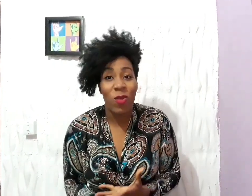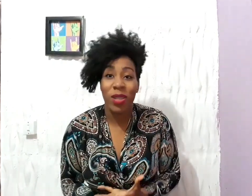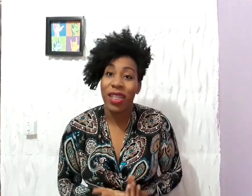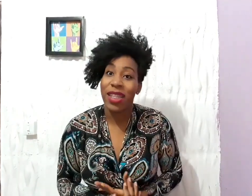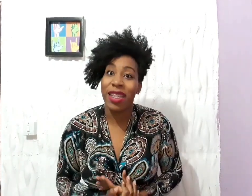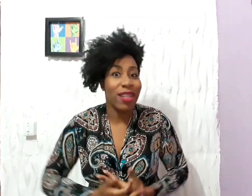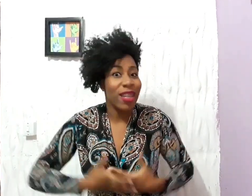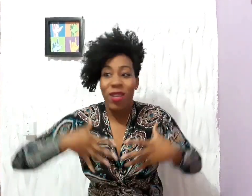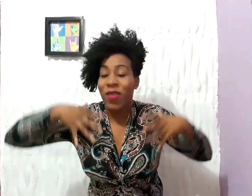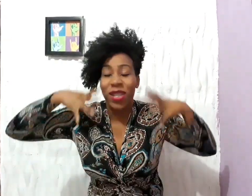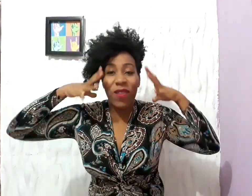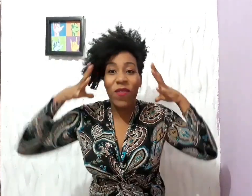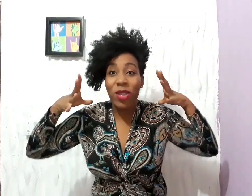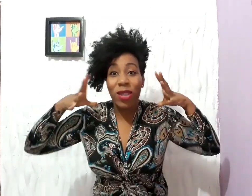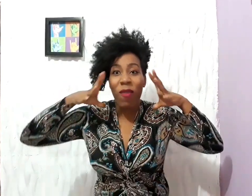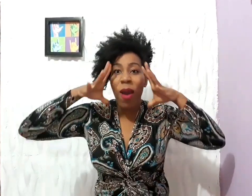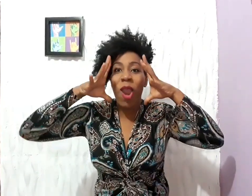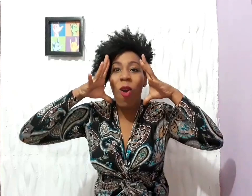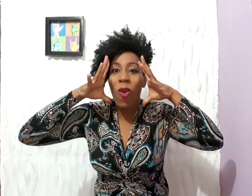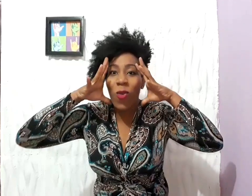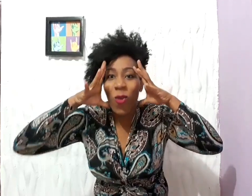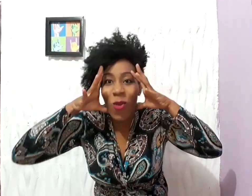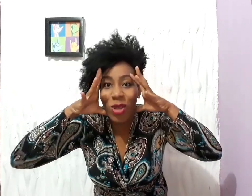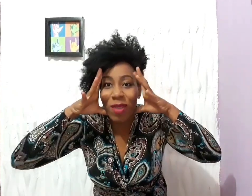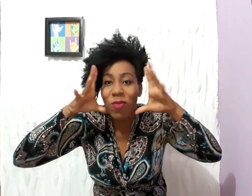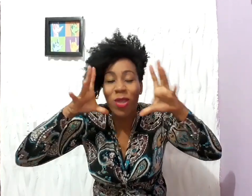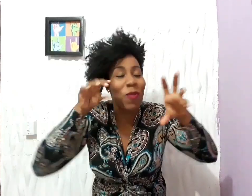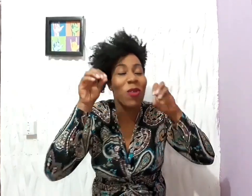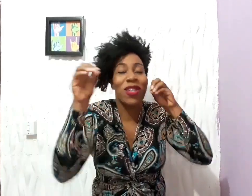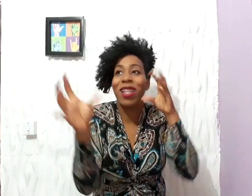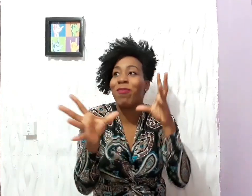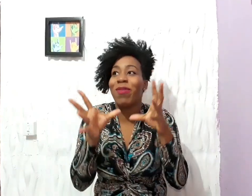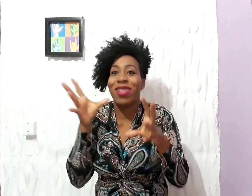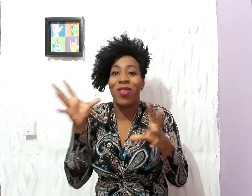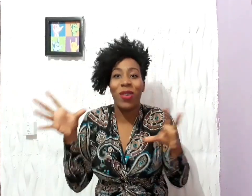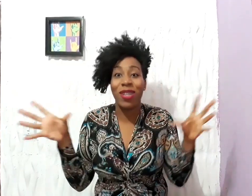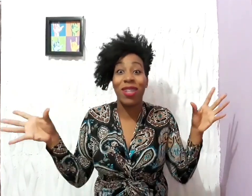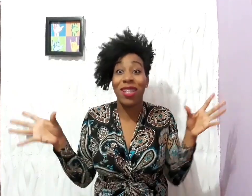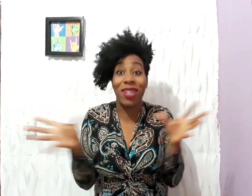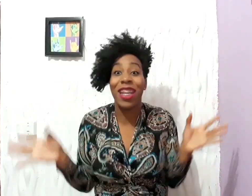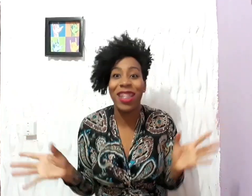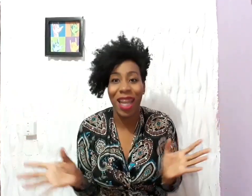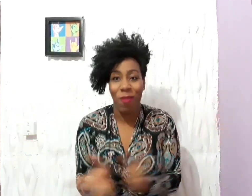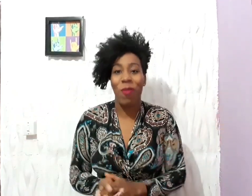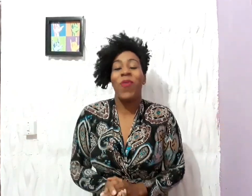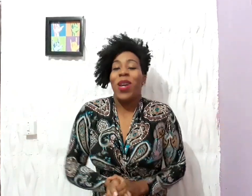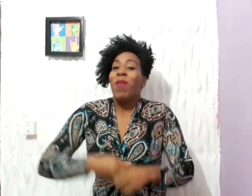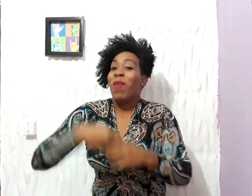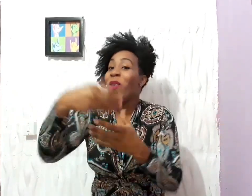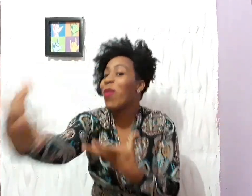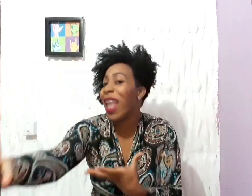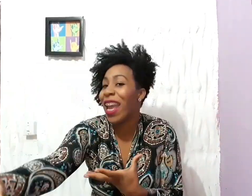não consegui fazer vídeo, estava uma loucura, muitos projetos, muitas coisas, não tinha tempo. Mas